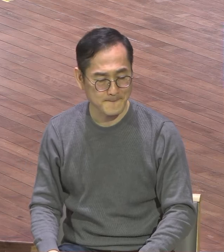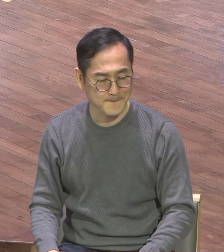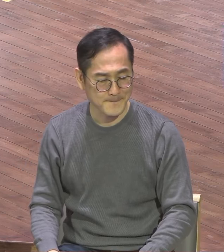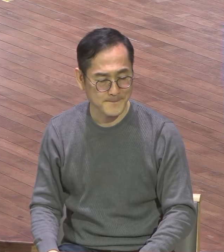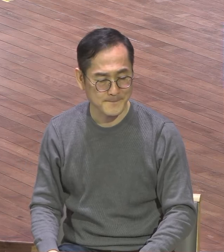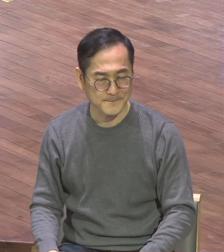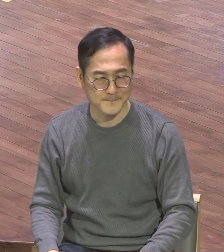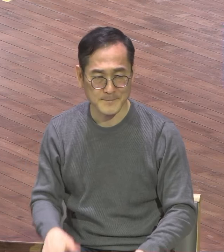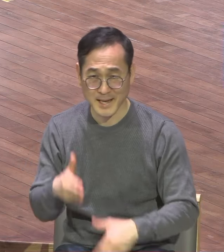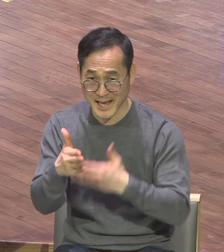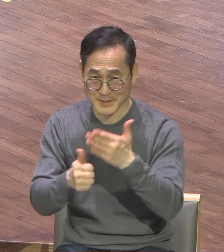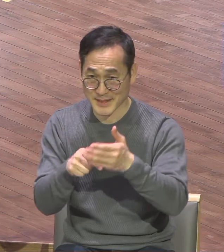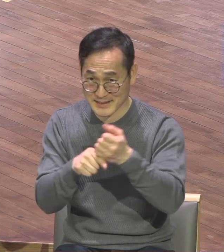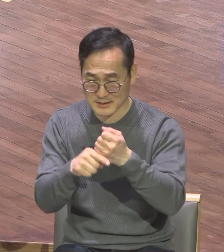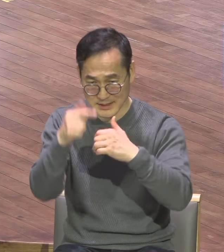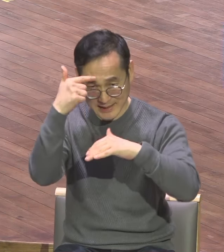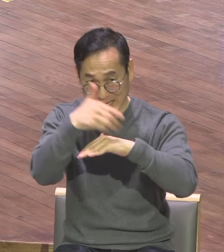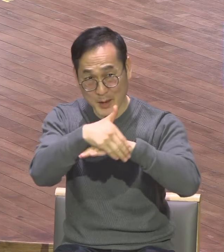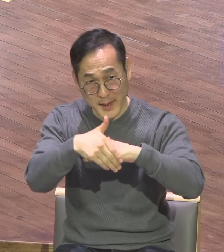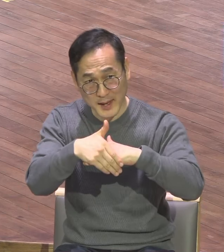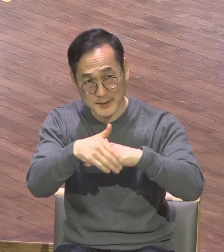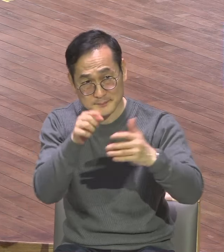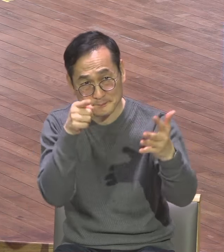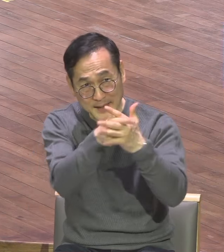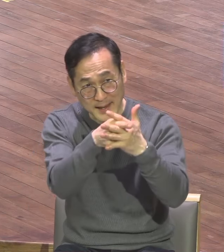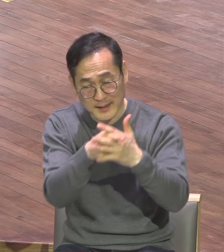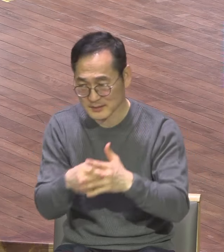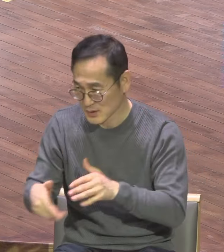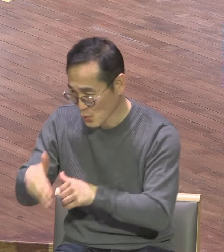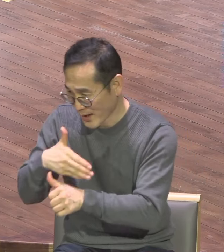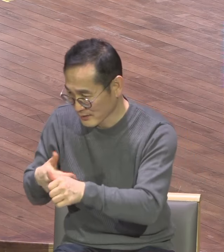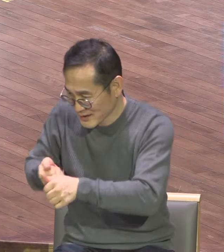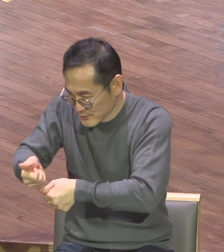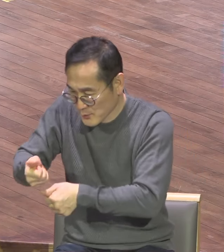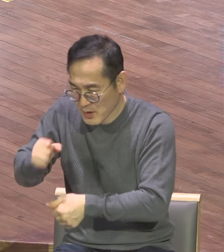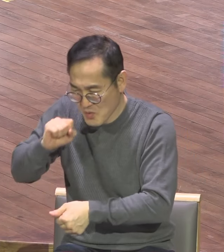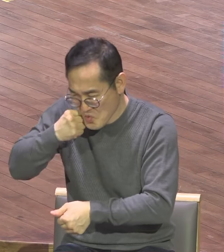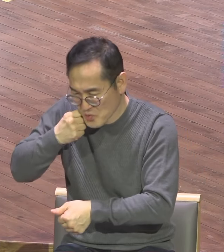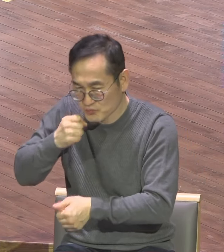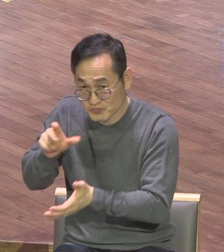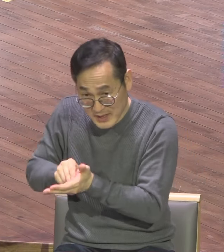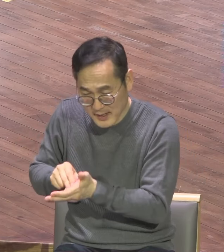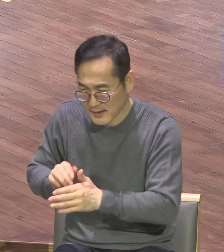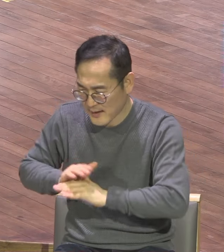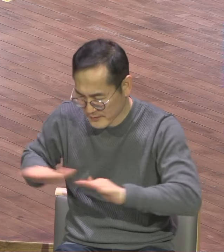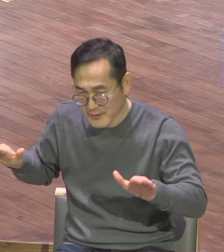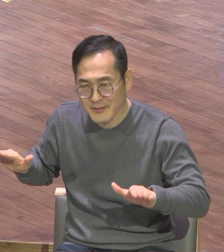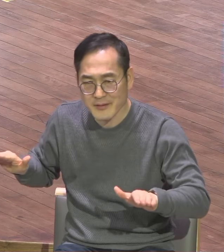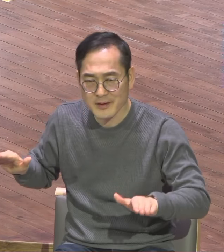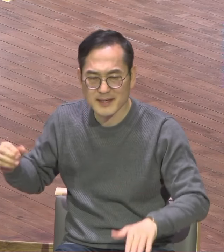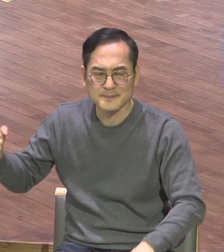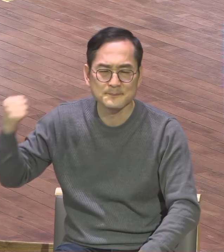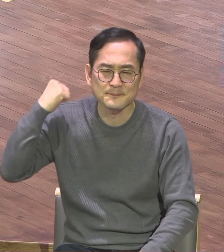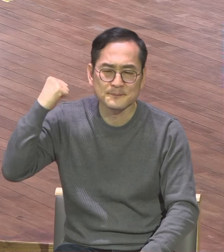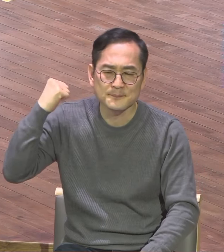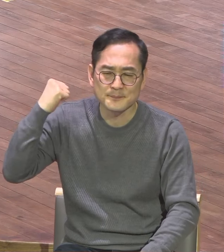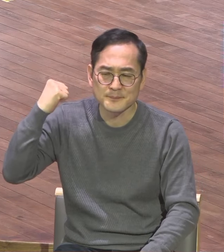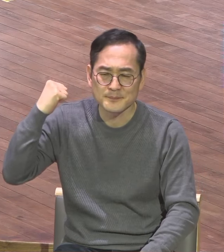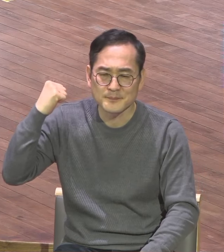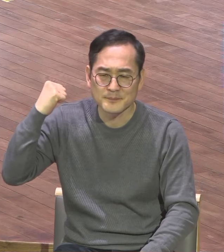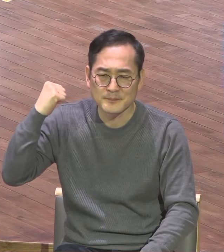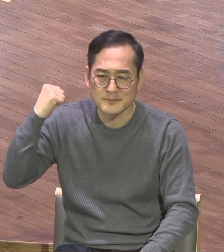하나님의 뜻과 계획을 깨닫고 이제는요 환경을 극복하고 넘어설 수 있는 그런 영적 힘을 가진 것에